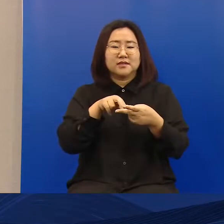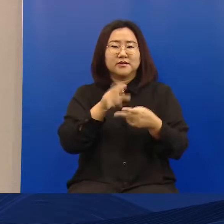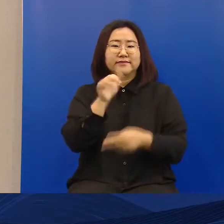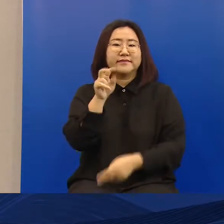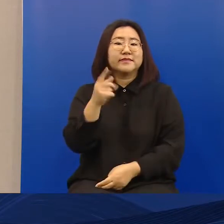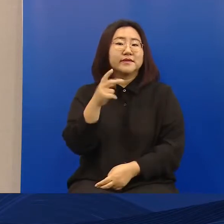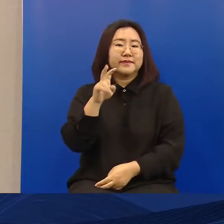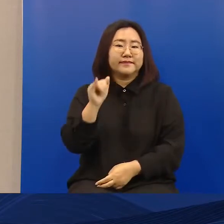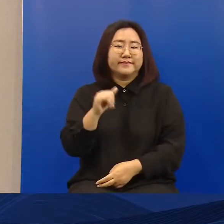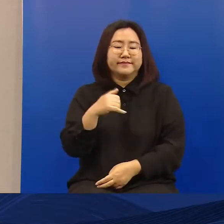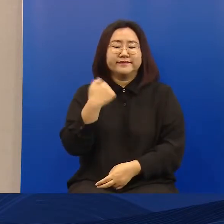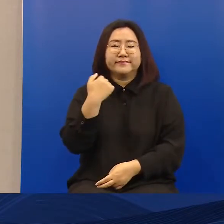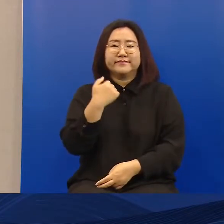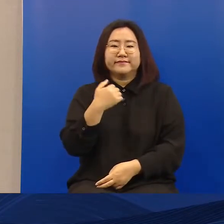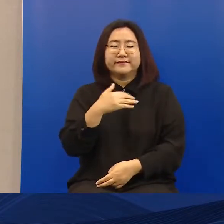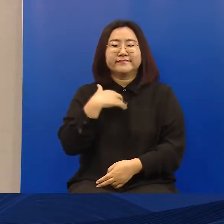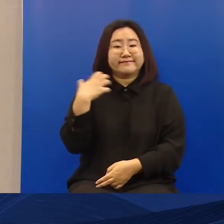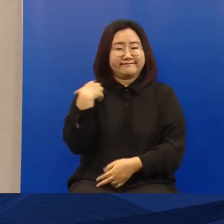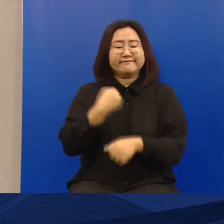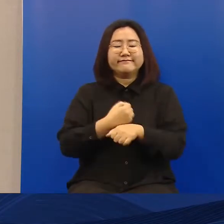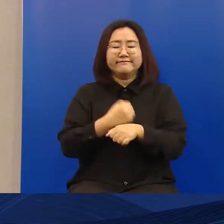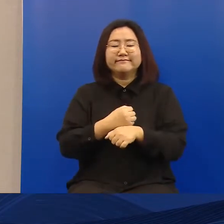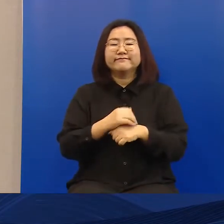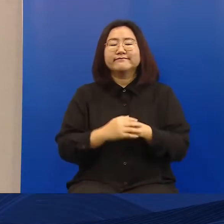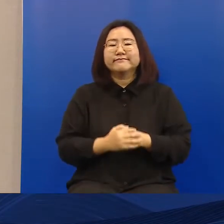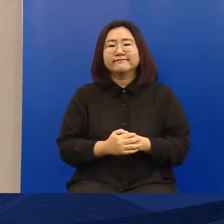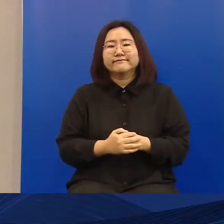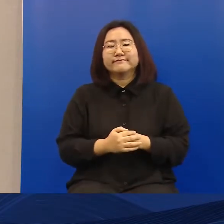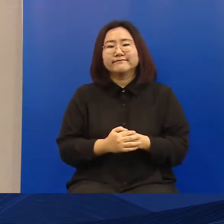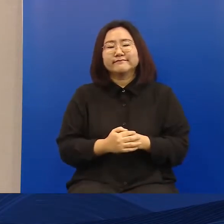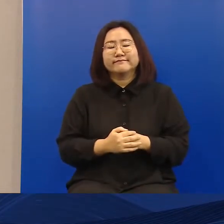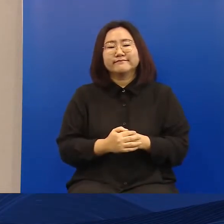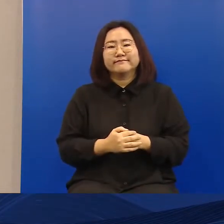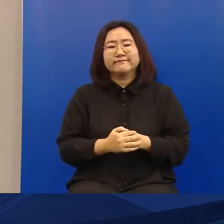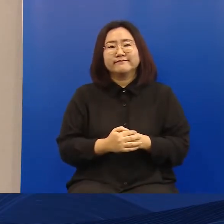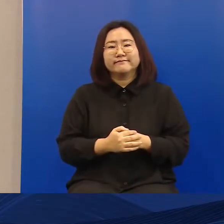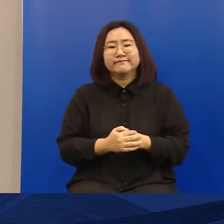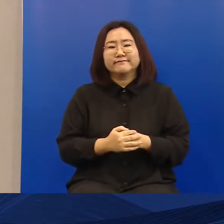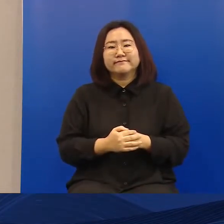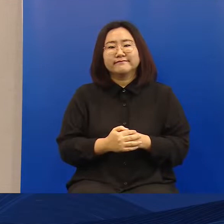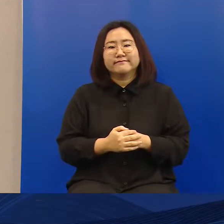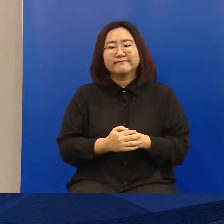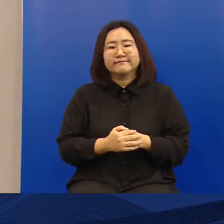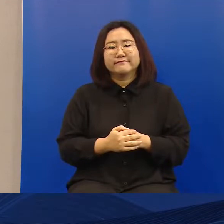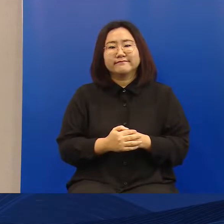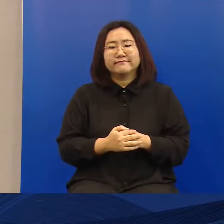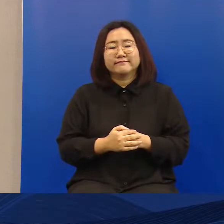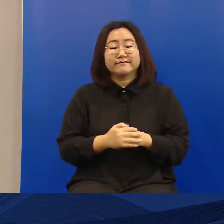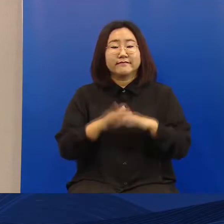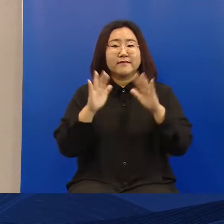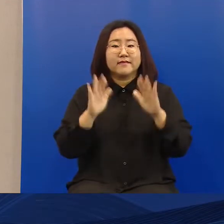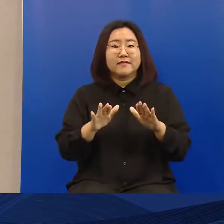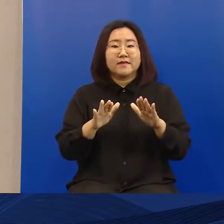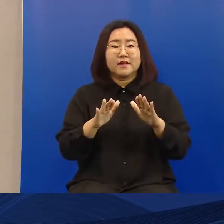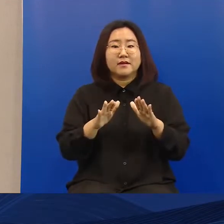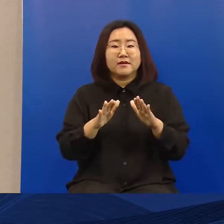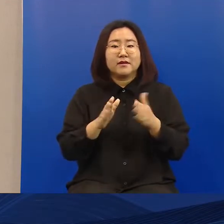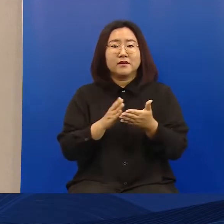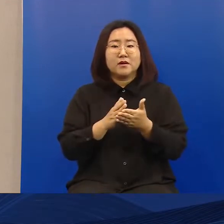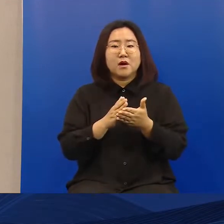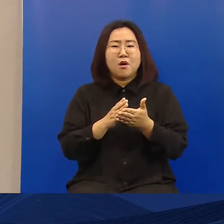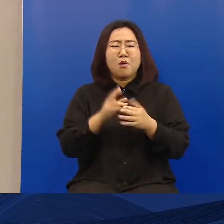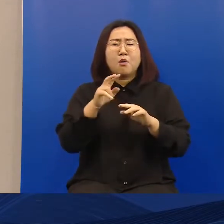수어통역센터 이현미 수어통역사께서 함께 수고를 해주시겠습니다. 자, 그럼 이번